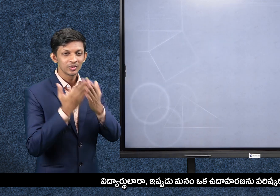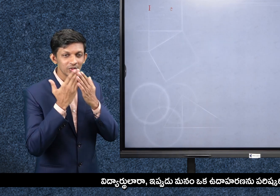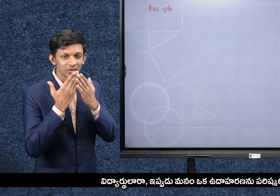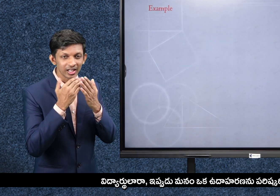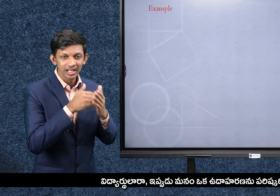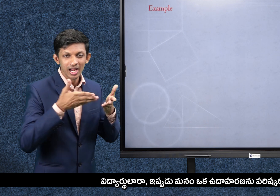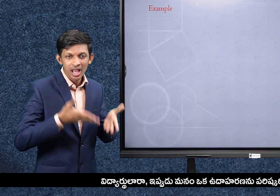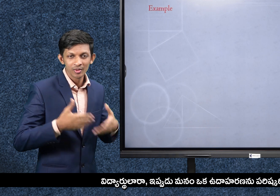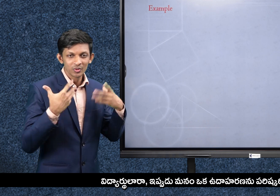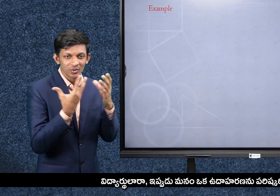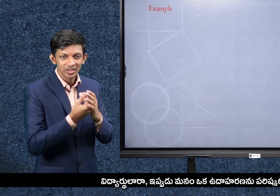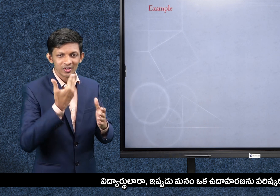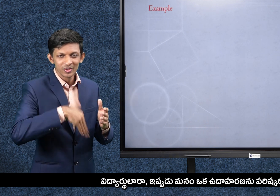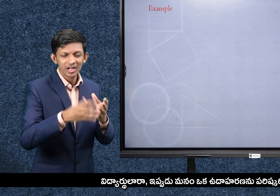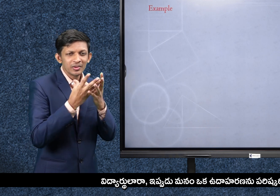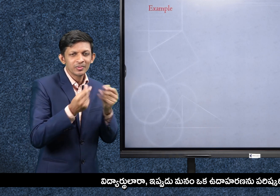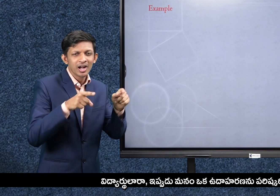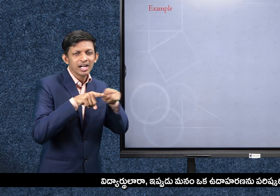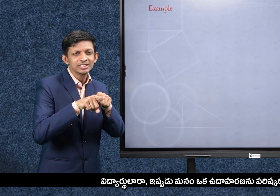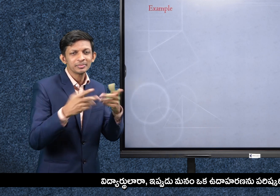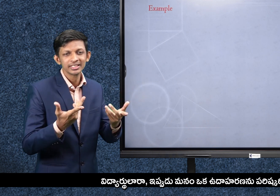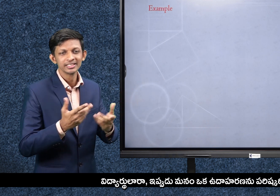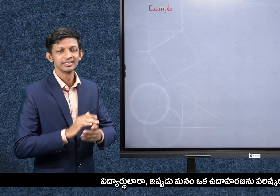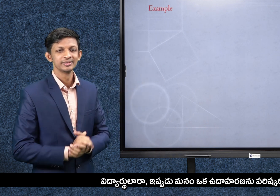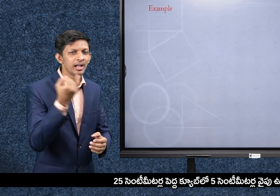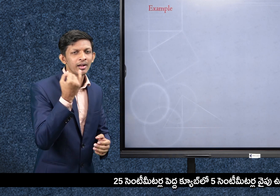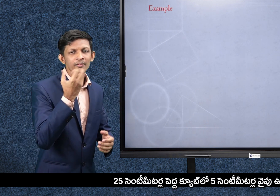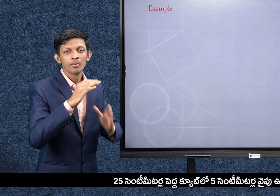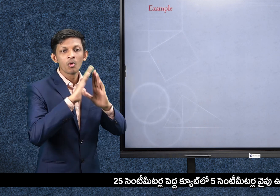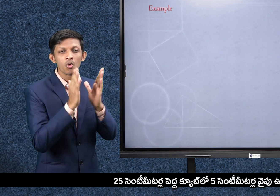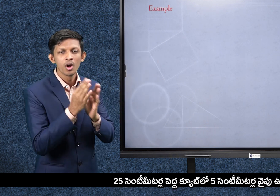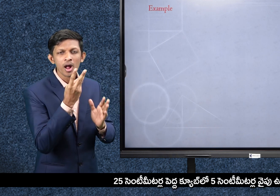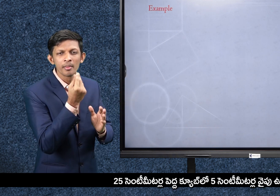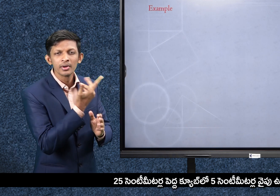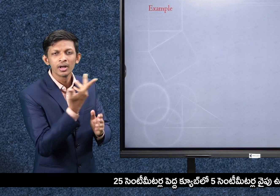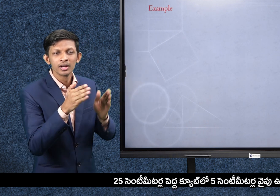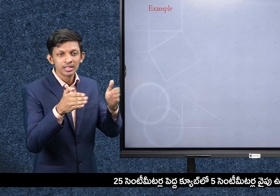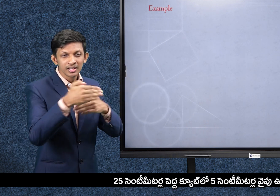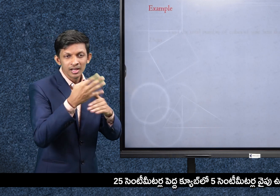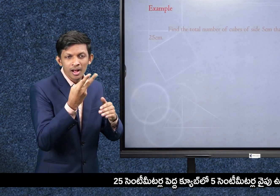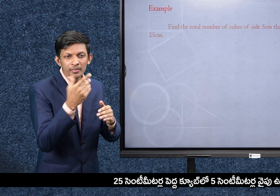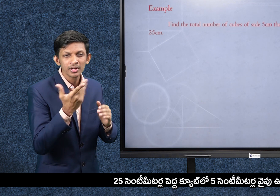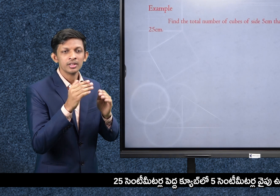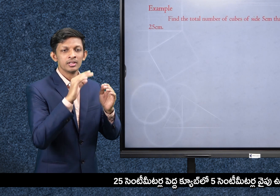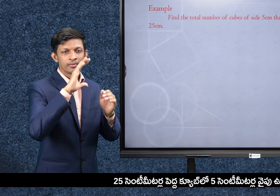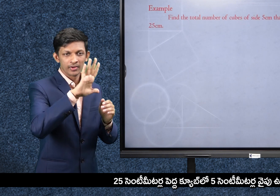స్టూడెంట్స్, ఇప్పుడు మనం ఒక ఉదాహరణని పరీక్షిద్దాం. 25 సెంటీమీటర్ల పెద్ద క్యూబ్లో 5 సెంటీమీటర్ల